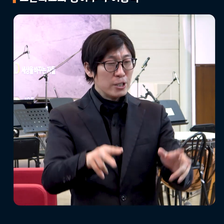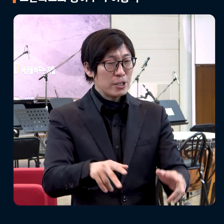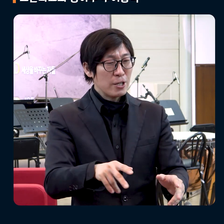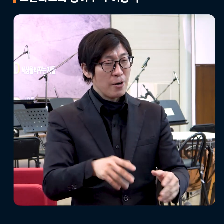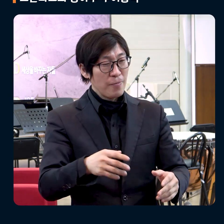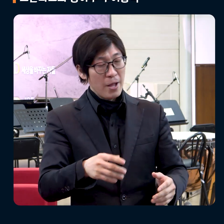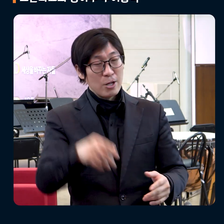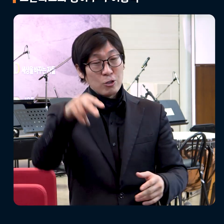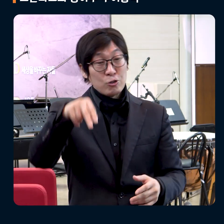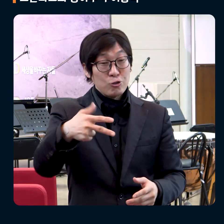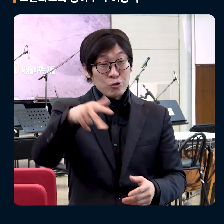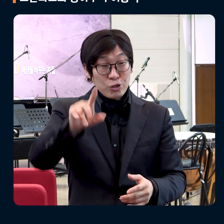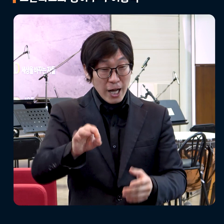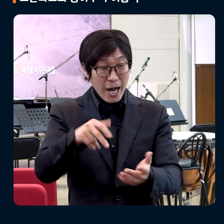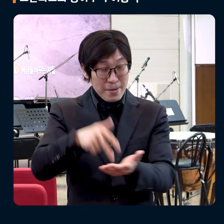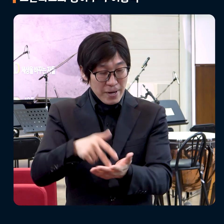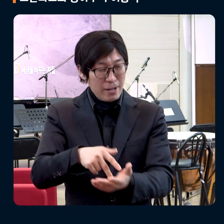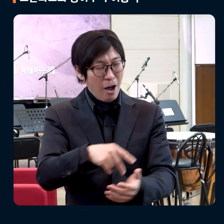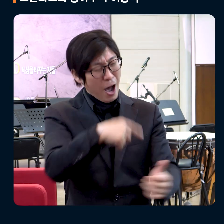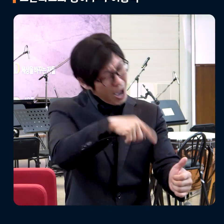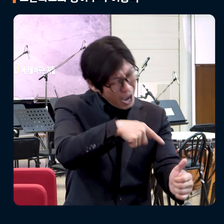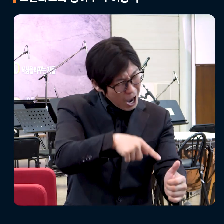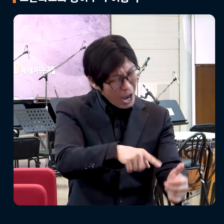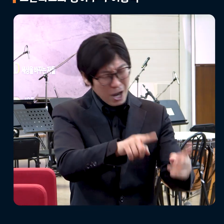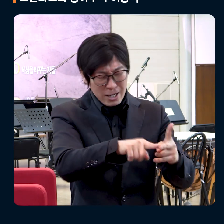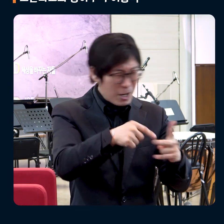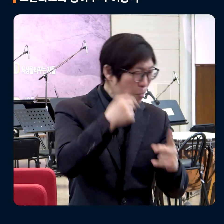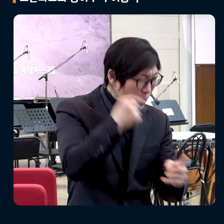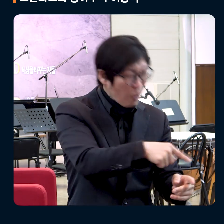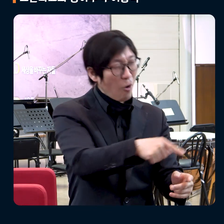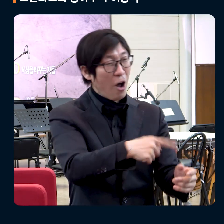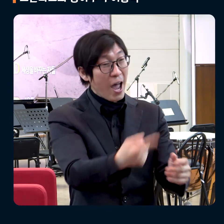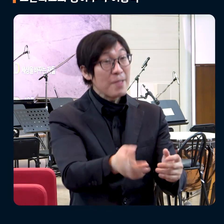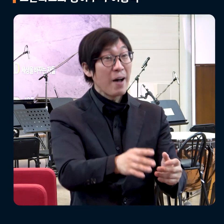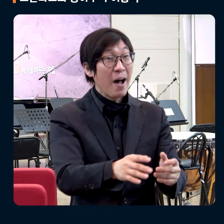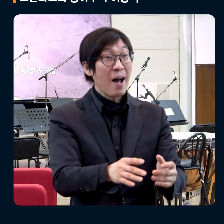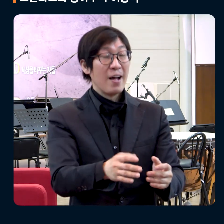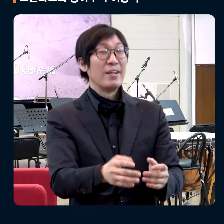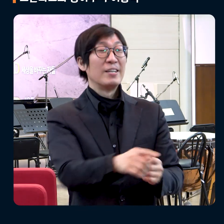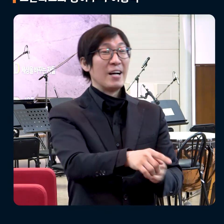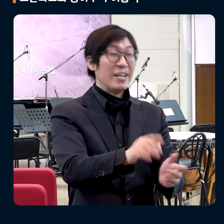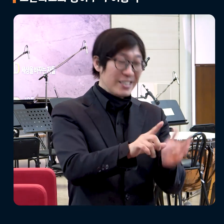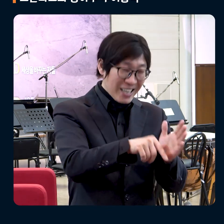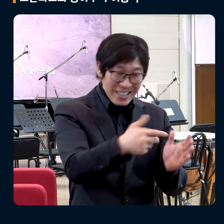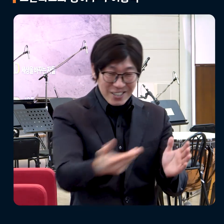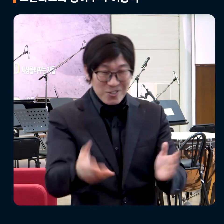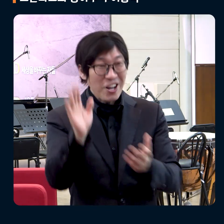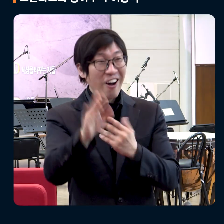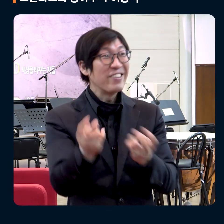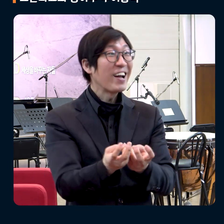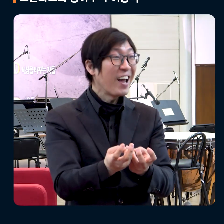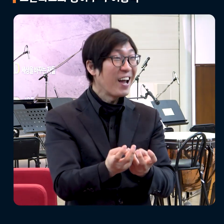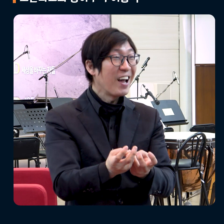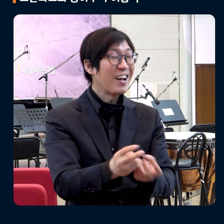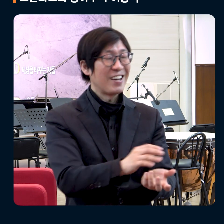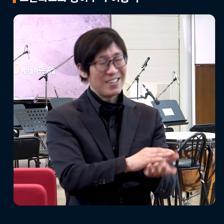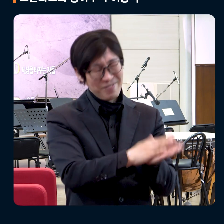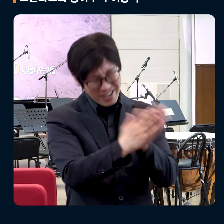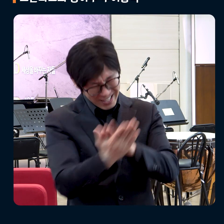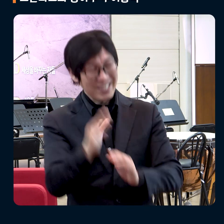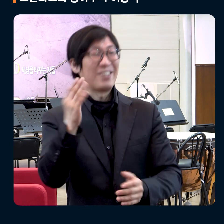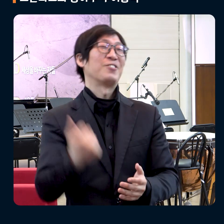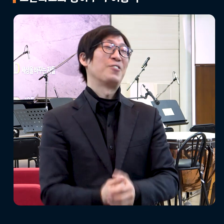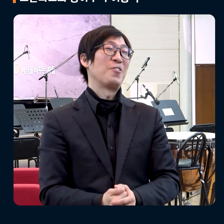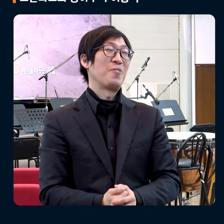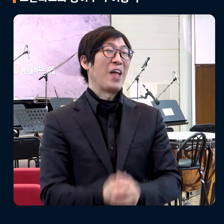나가는 것 같아도 우리 예수님도 그 일 당하셨습니다. 우리도 포기하지 않고 최선을 다할 때가 되면 우리